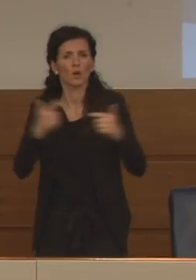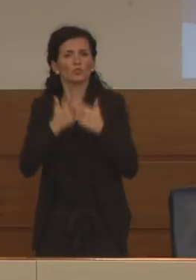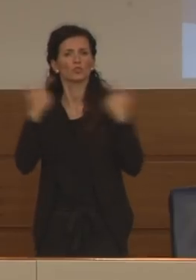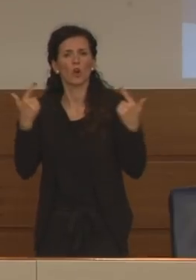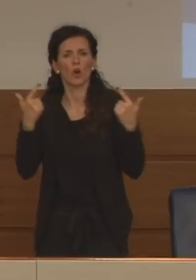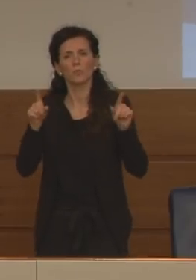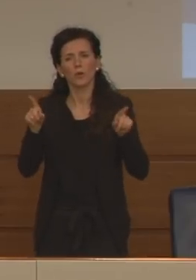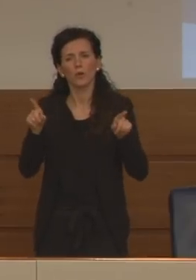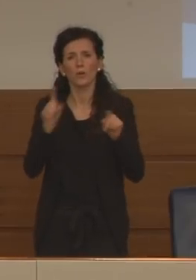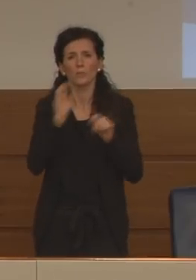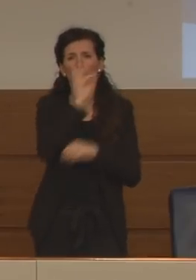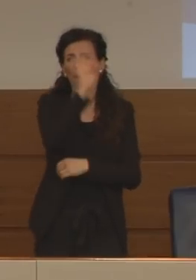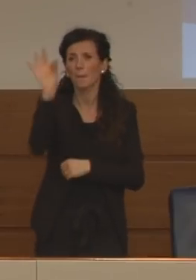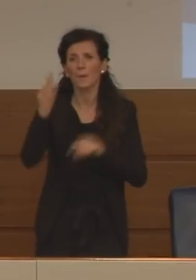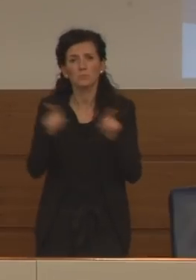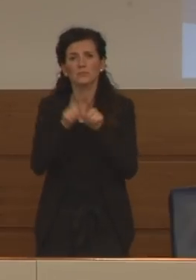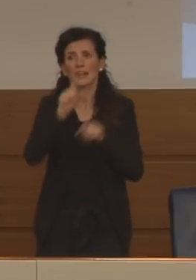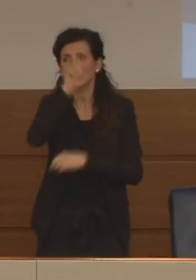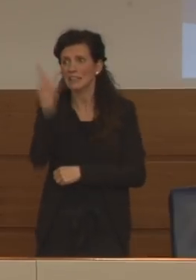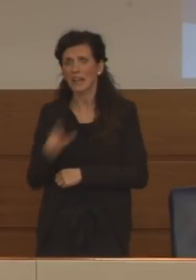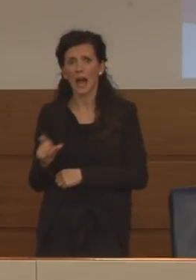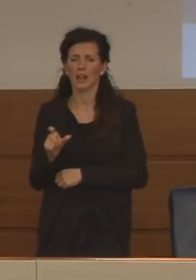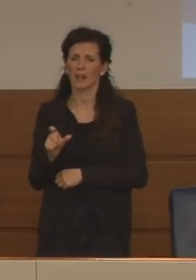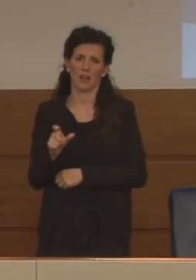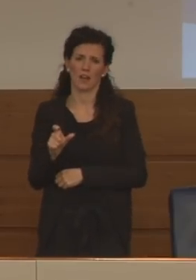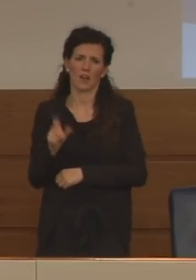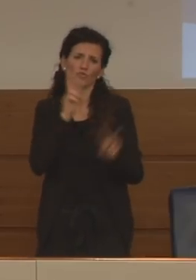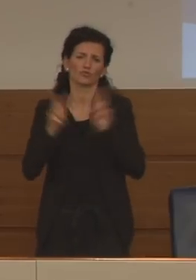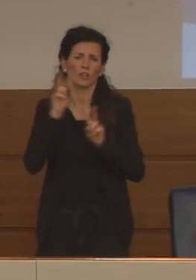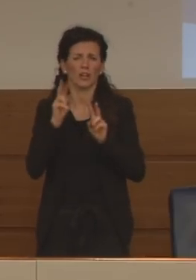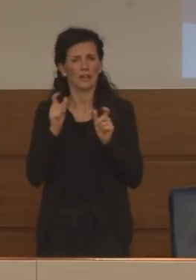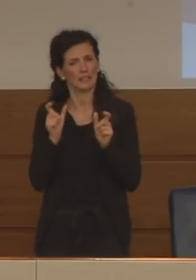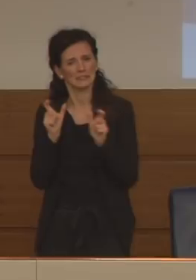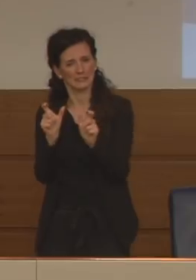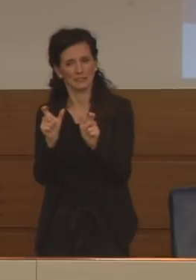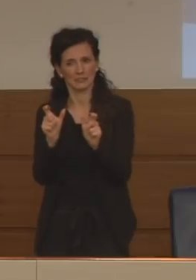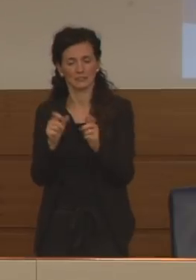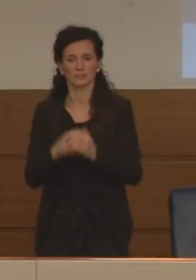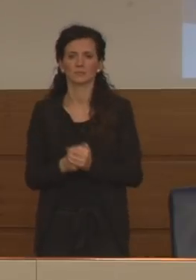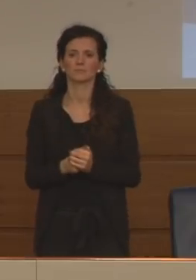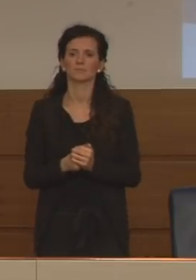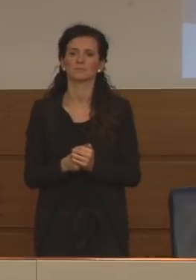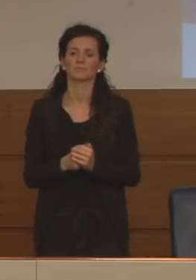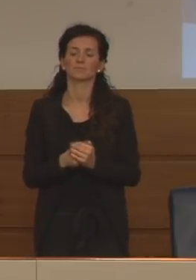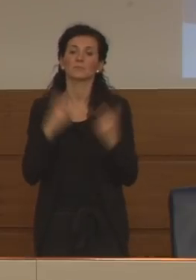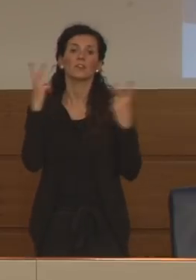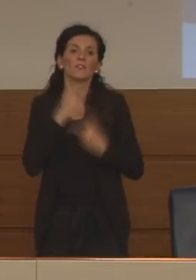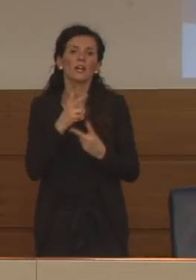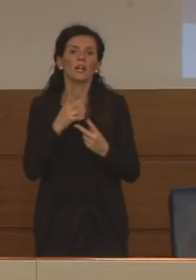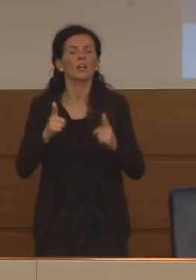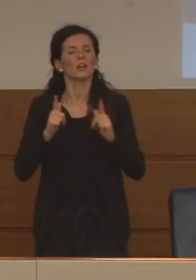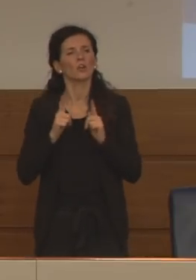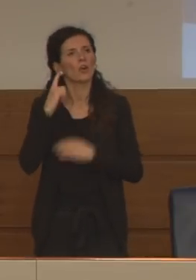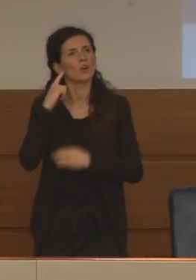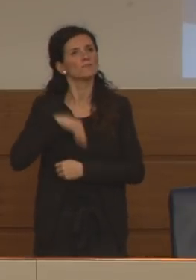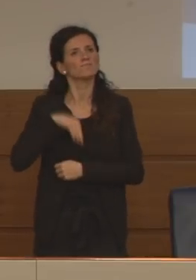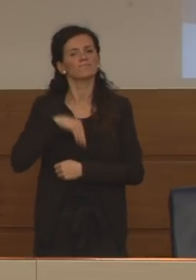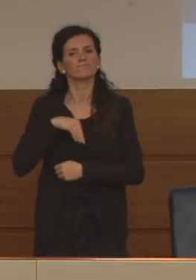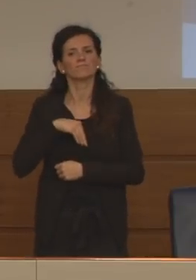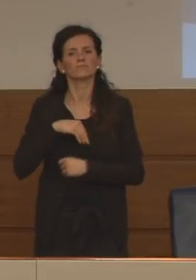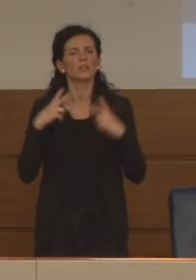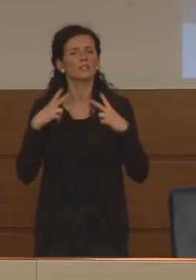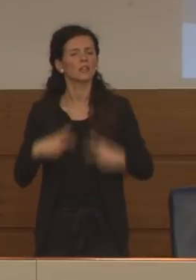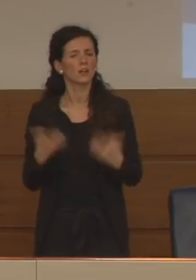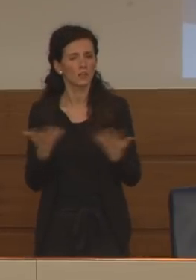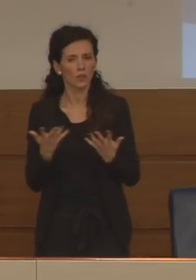in alcune zone devo dire che ci conforta anche il fatto che altri paesi che purtroppo